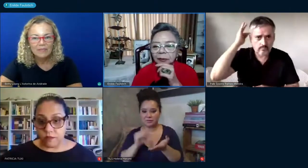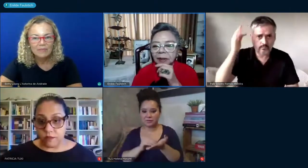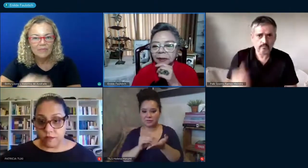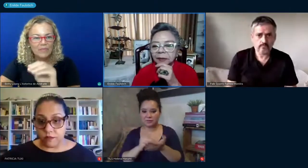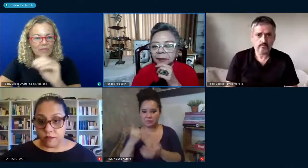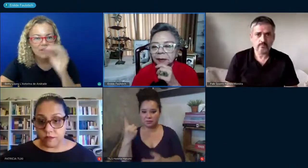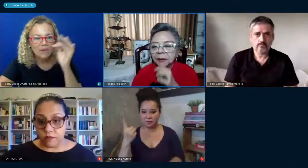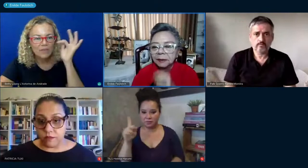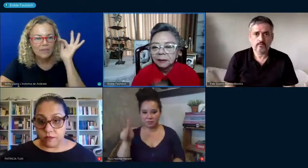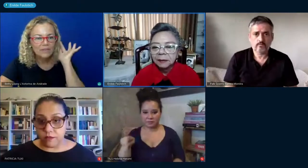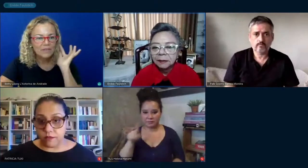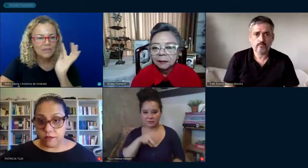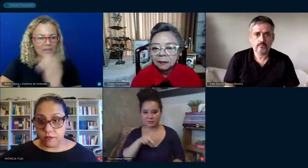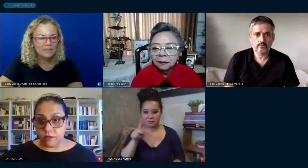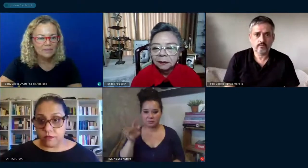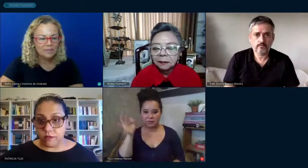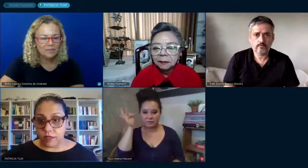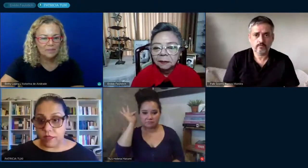com dificuldade, não é?